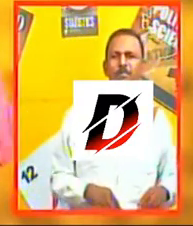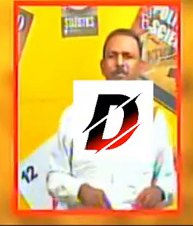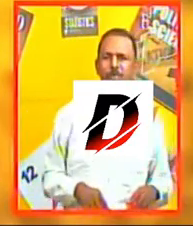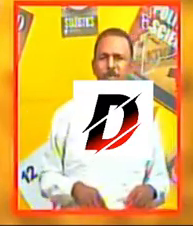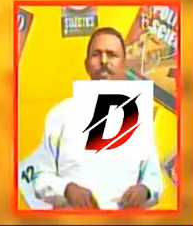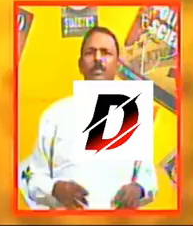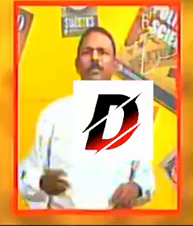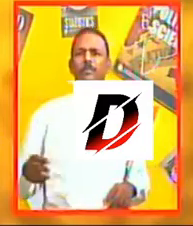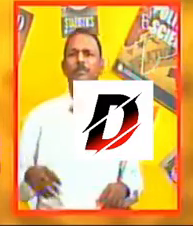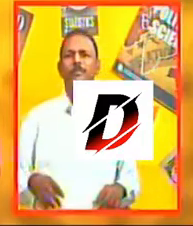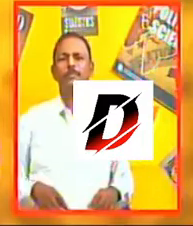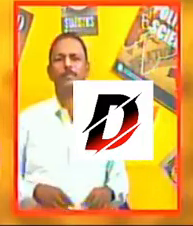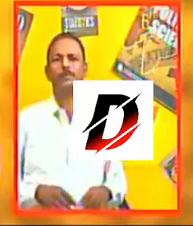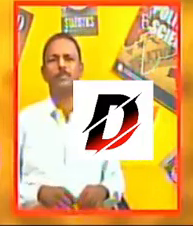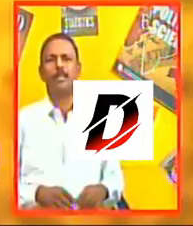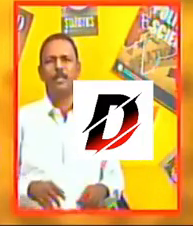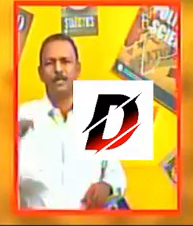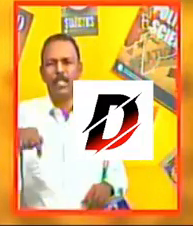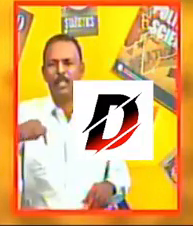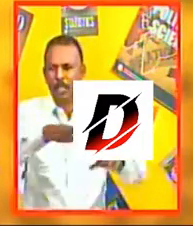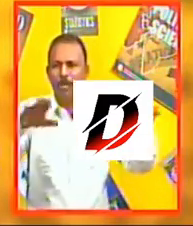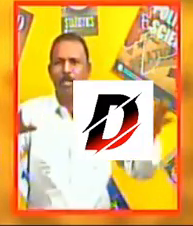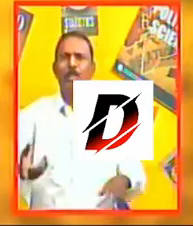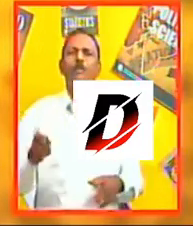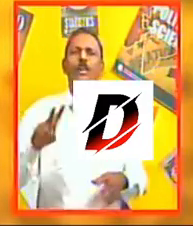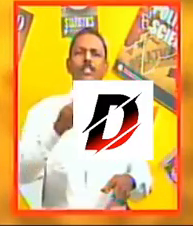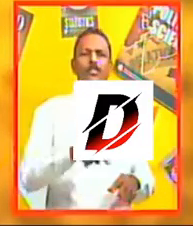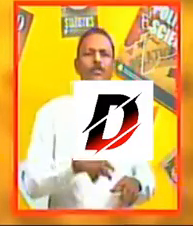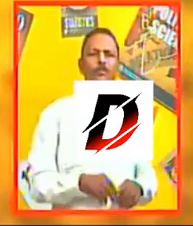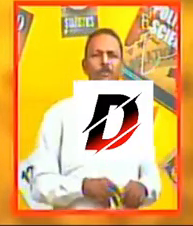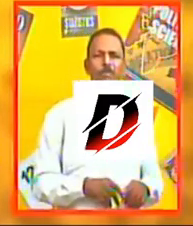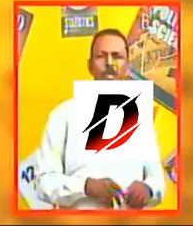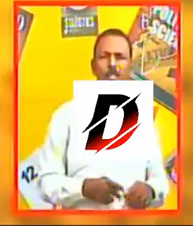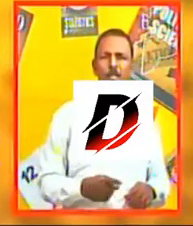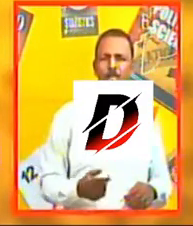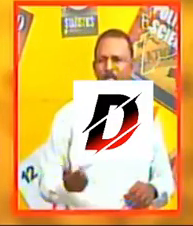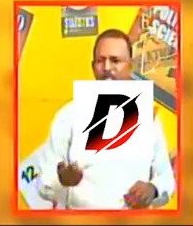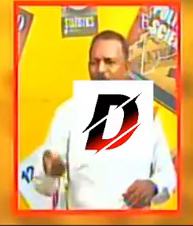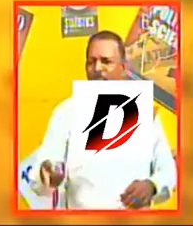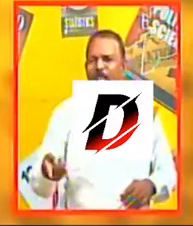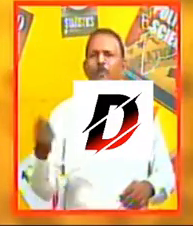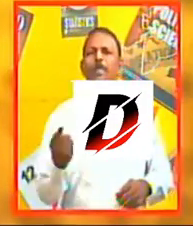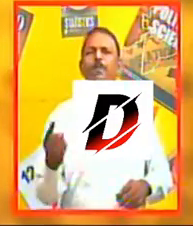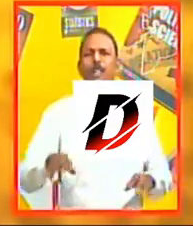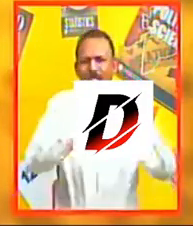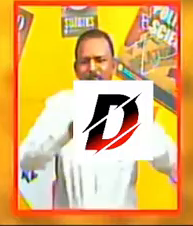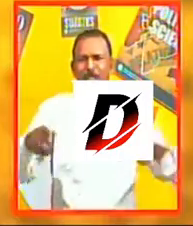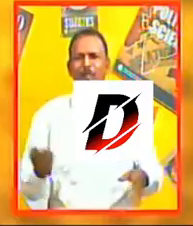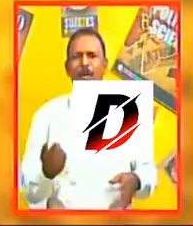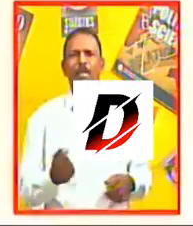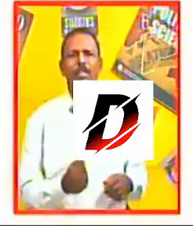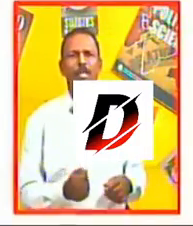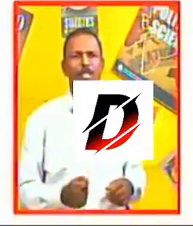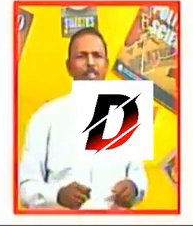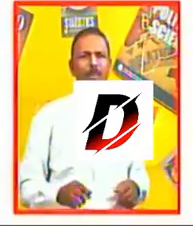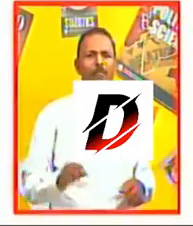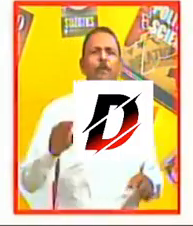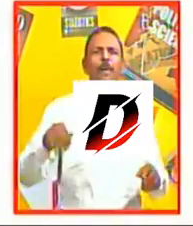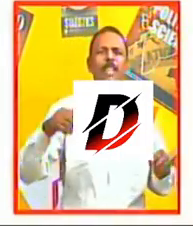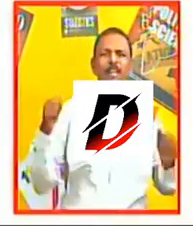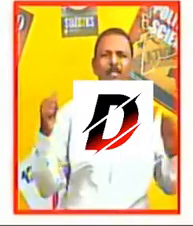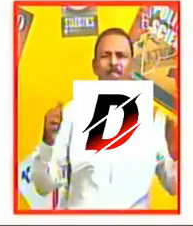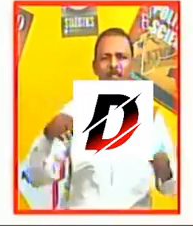என்பது மாறுபட்டு தான் அங்கு இருக்கும். இந்த நிலத்தோற்றத்தில் இவைகள் எப்படி மாறுது அப்படின்னு